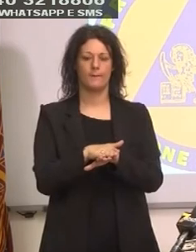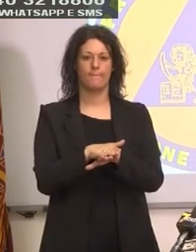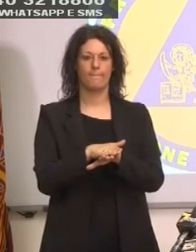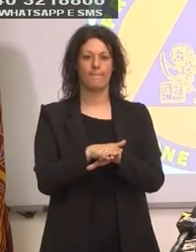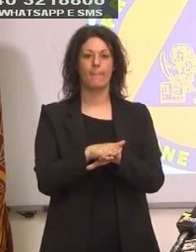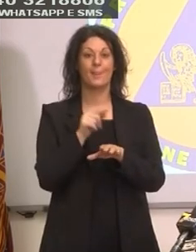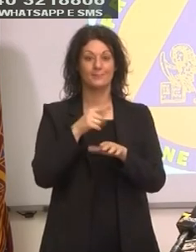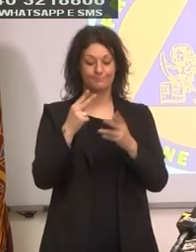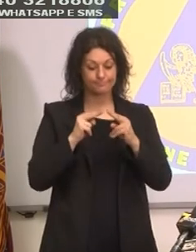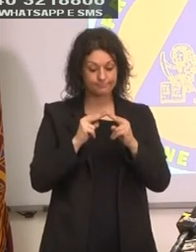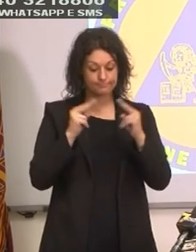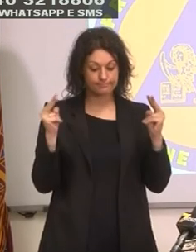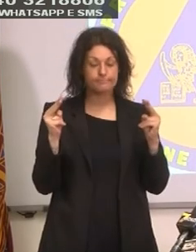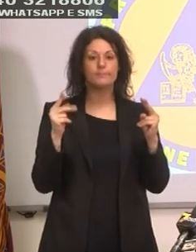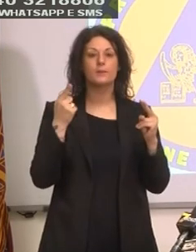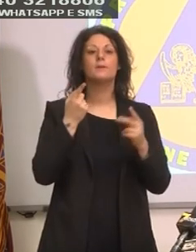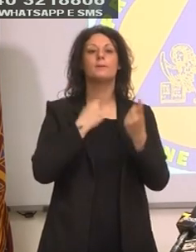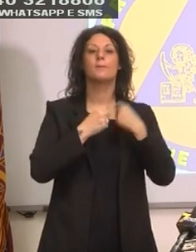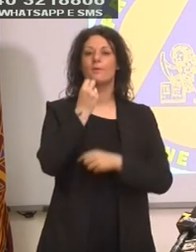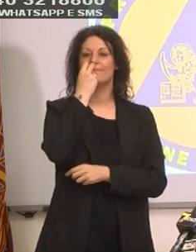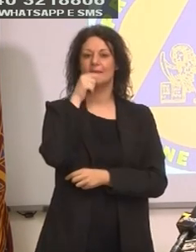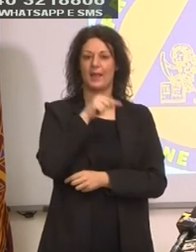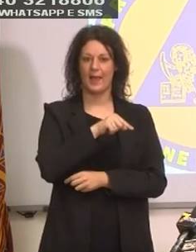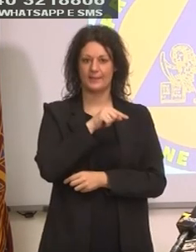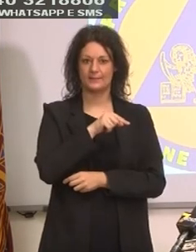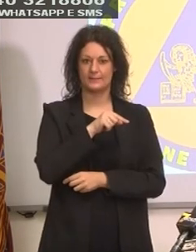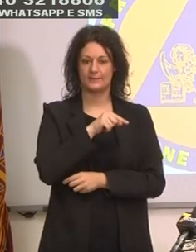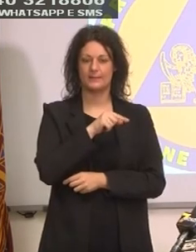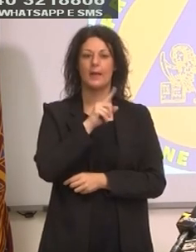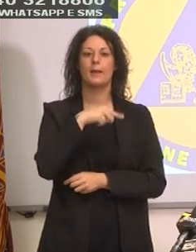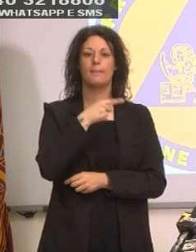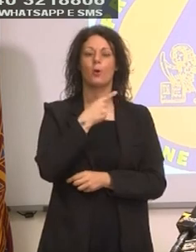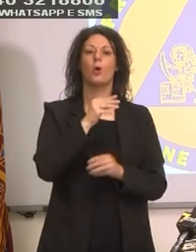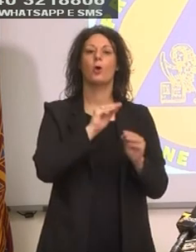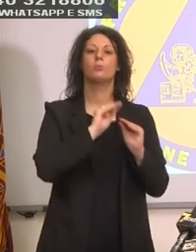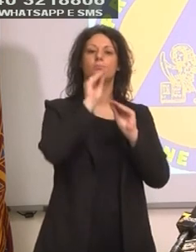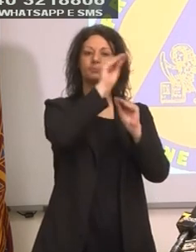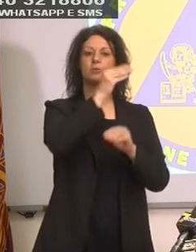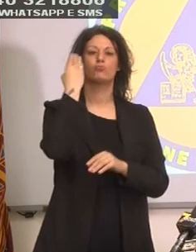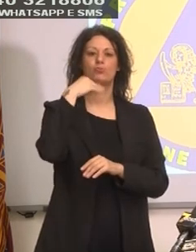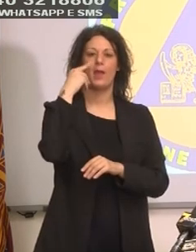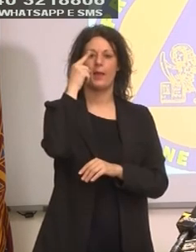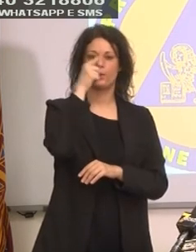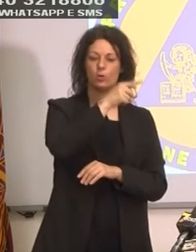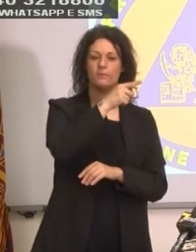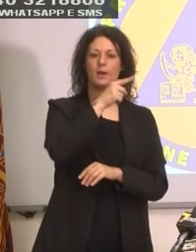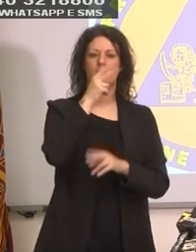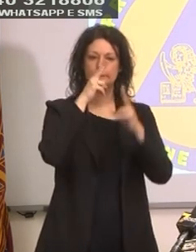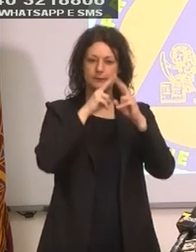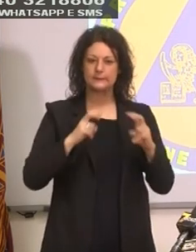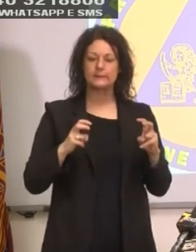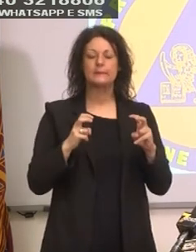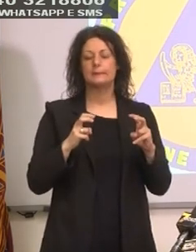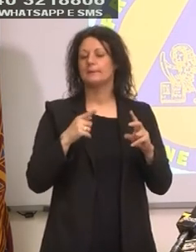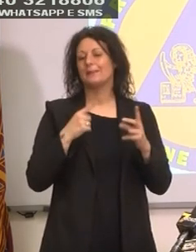la diagnosi è stata fatta al Meyer di Firenze e poi la bimba è stata portata a Gaslini di Genova. Insomma, guardate, è una situazione